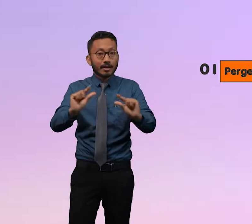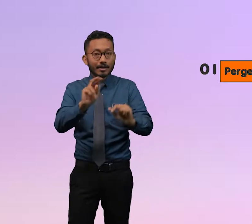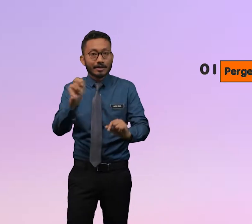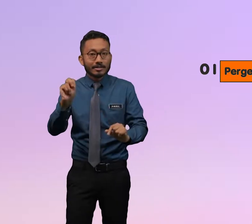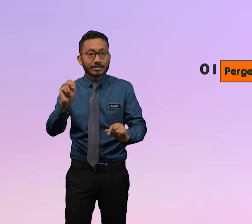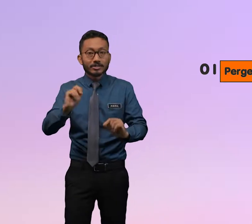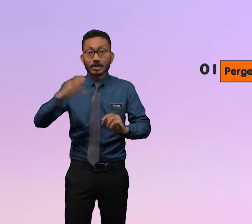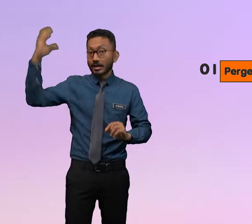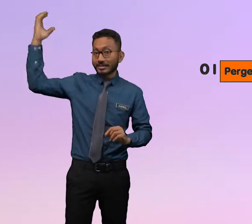pergerakan cahaya.